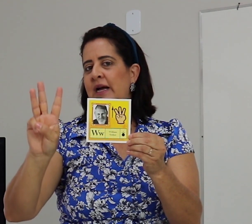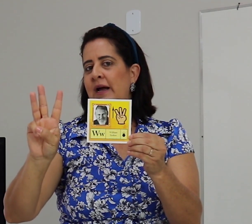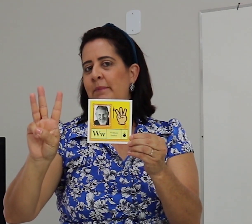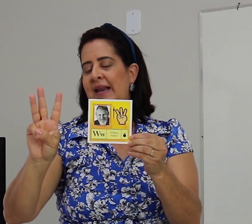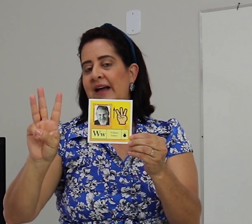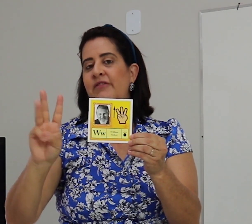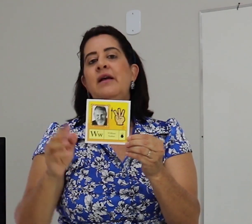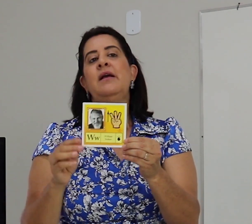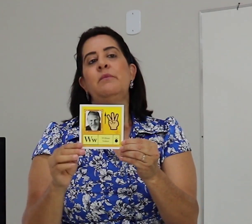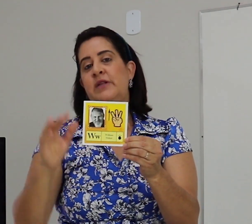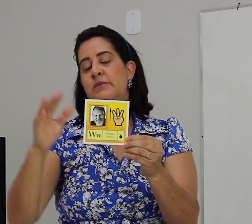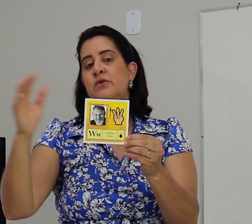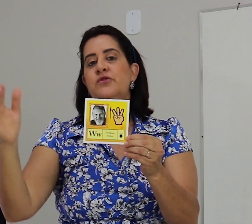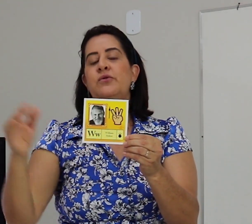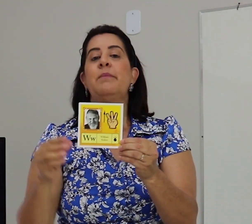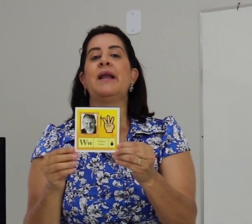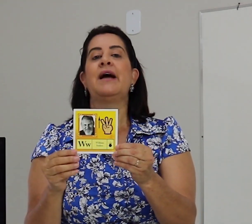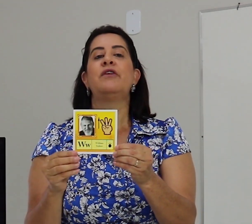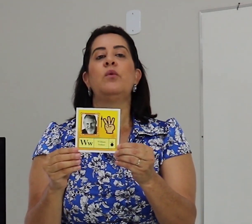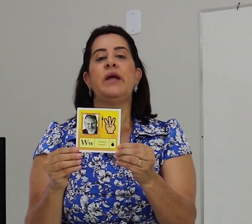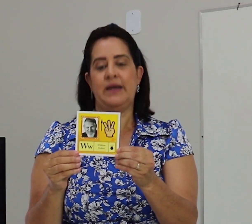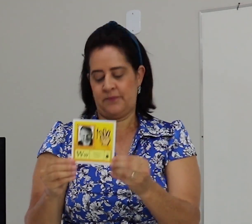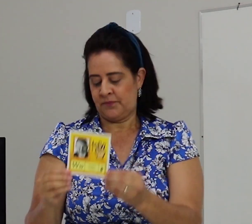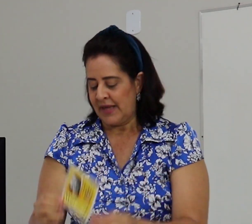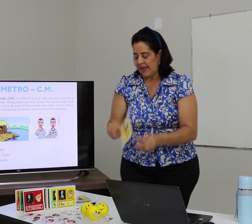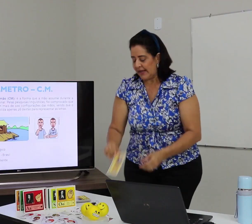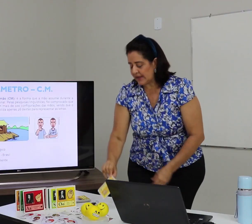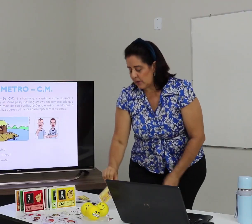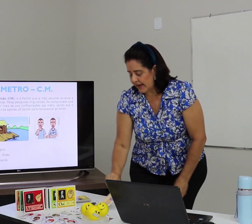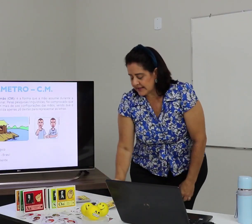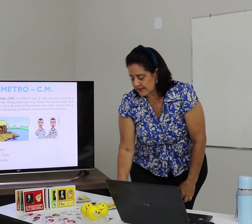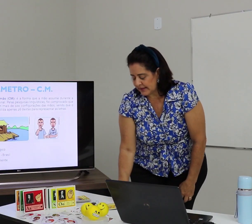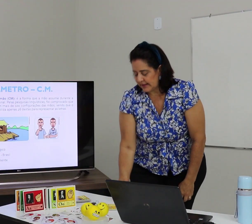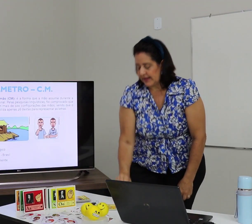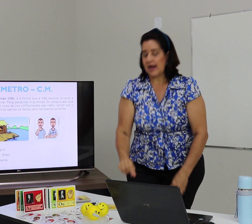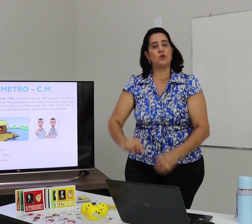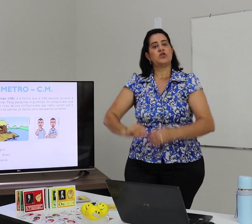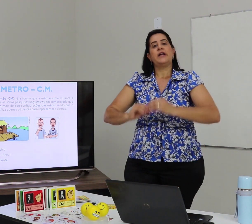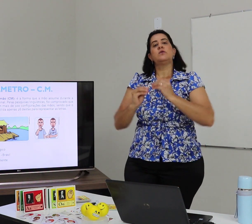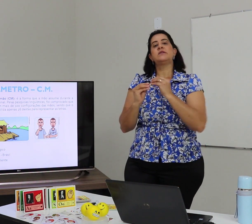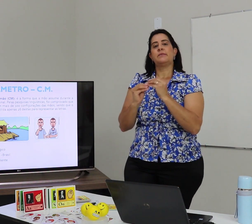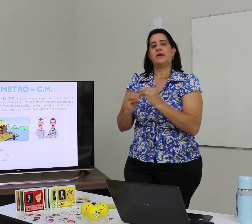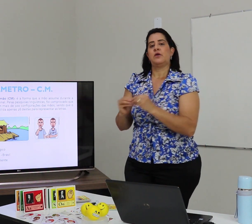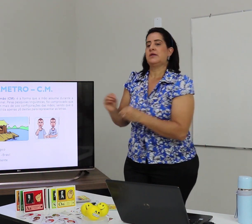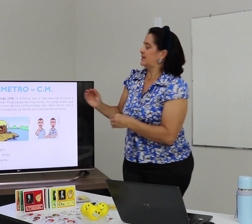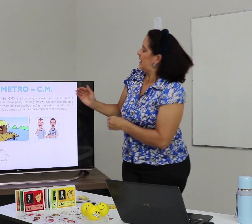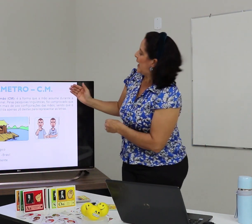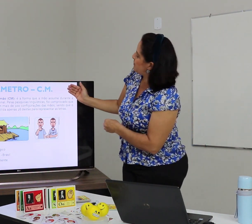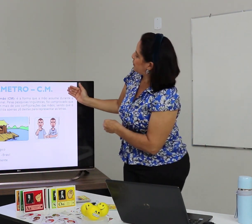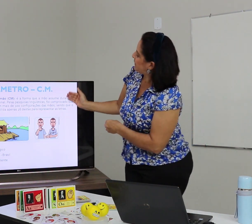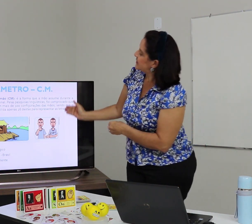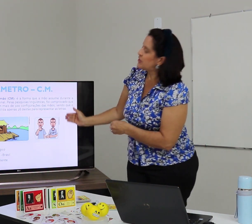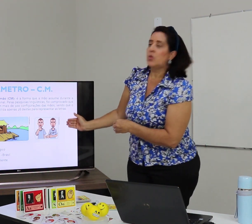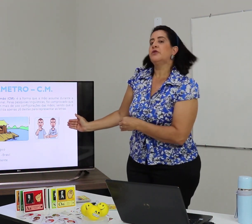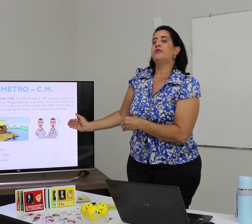a palavra, podemos construir a palavra William. Então, esse material já ilustra para nós a importância de quando